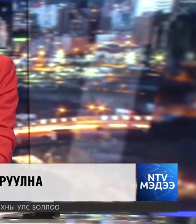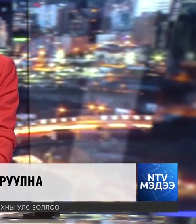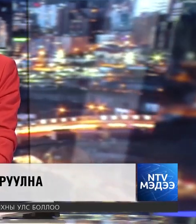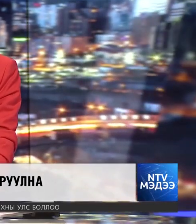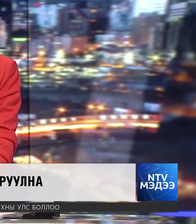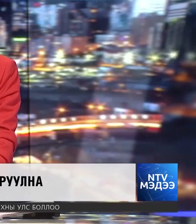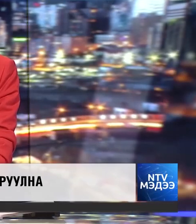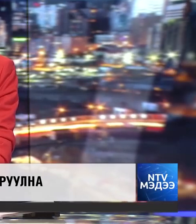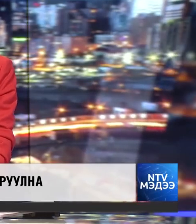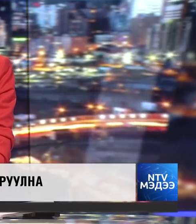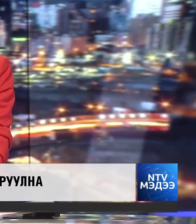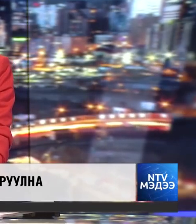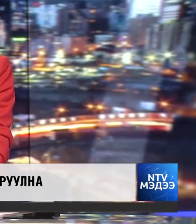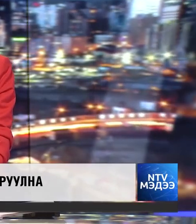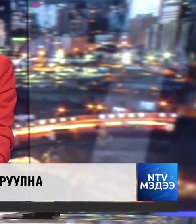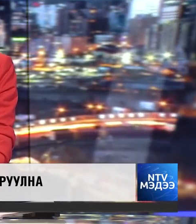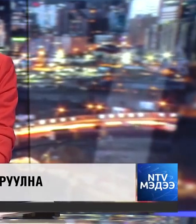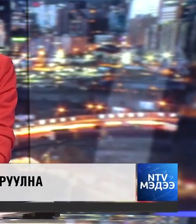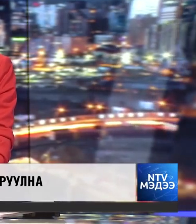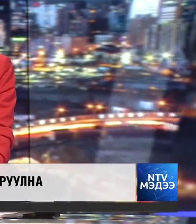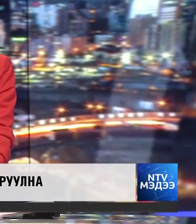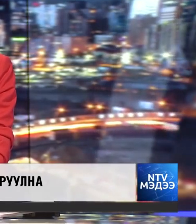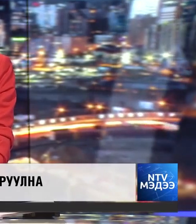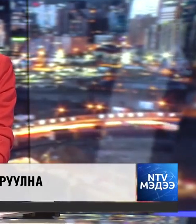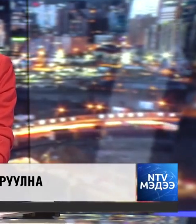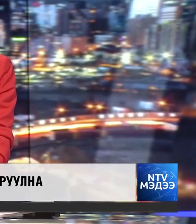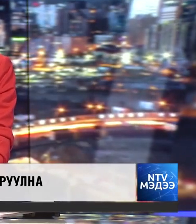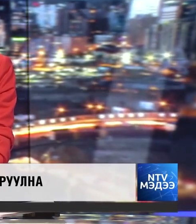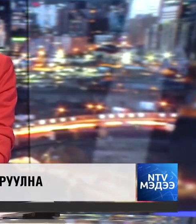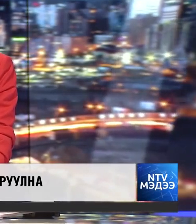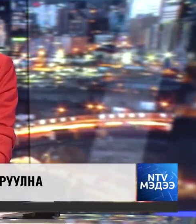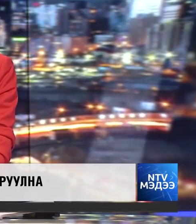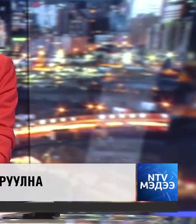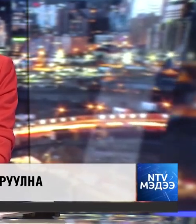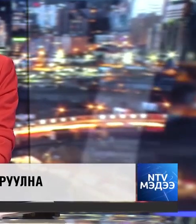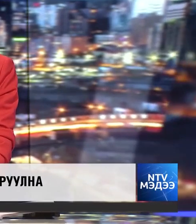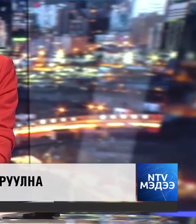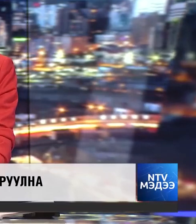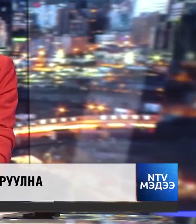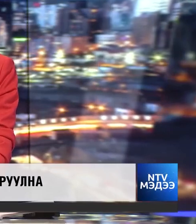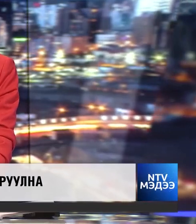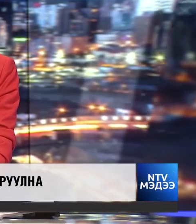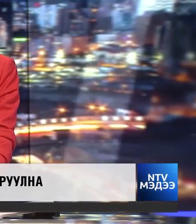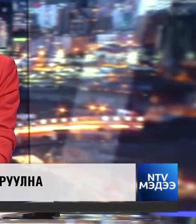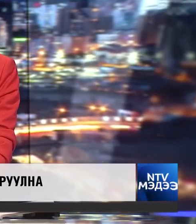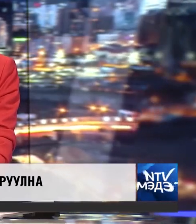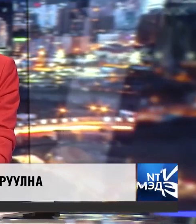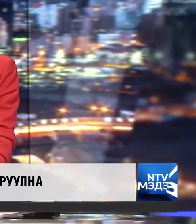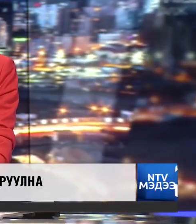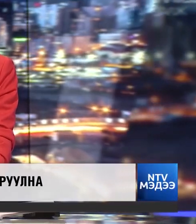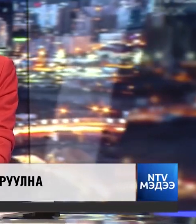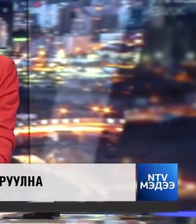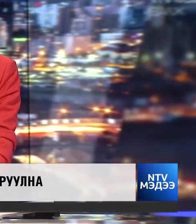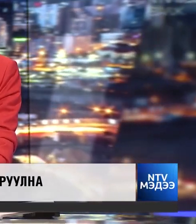Бүх хүүхдийг цэцэрлэгт хамруулах боломж бүрдэнэ гэдгийг боловсрол шинжилгээний сайд мэдгэлээ. За бүр тодруулах юм бол жил бүр цэцэрлэгт хамрагдаж чадлагүй